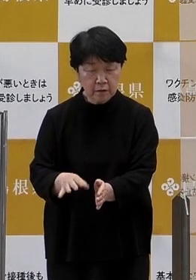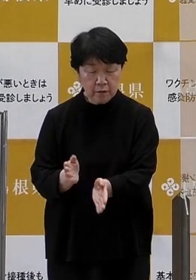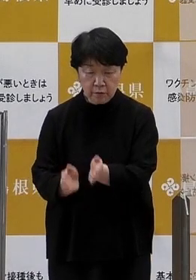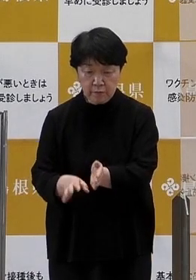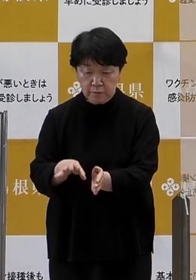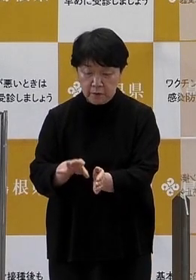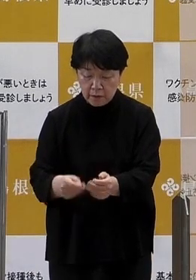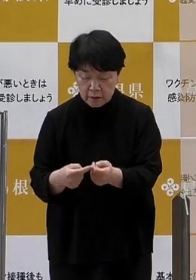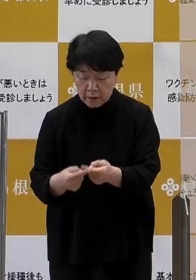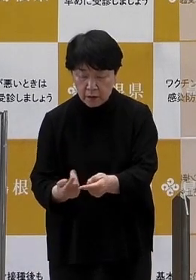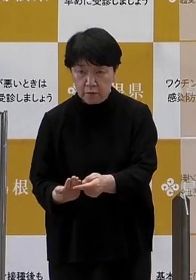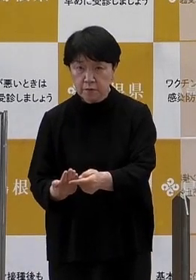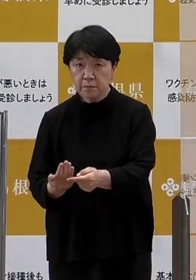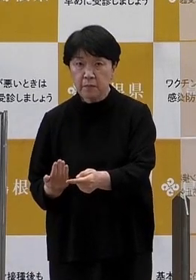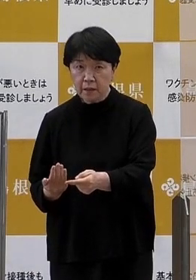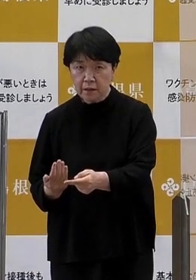さん、